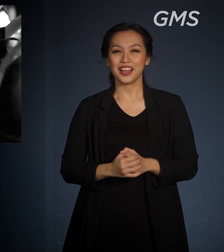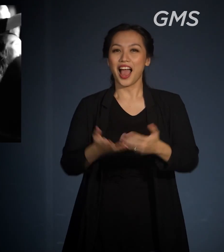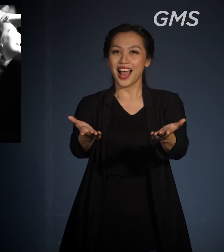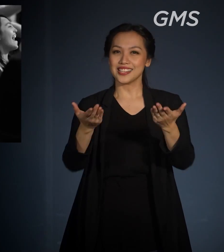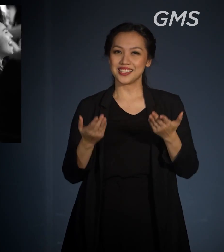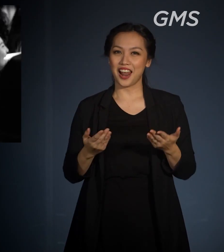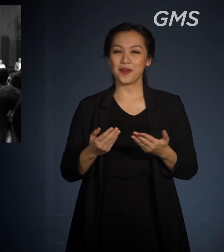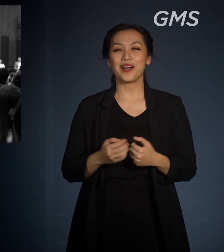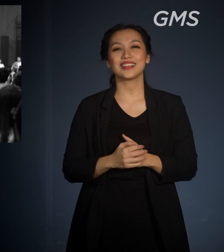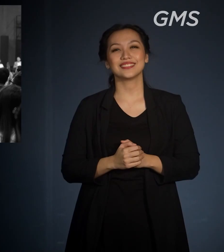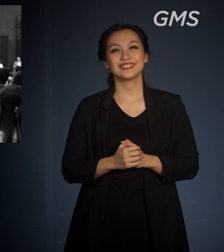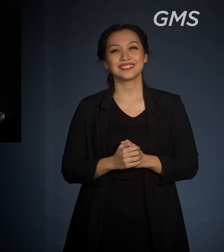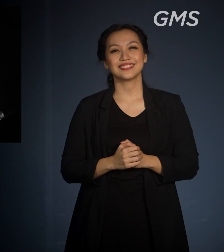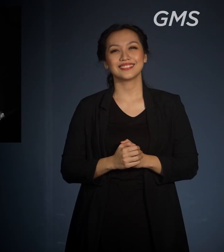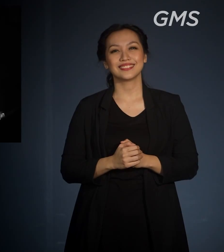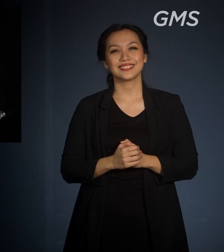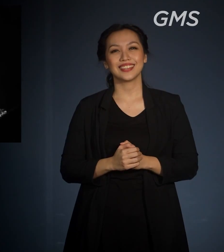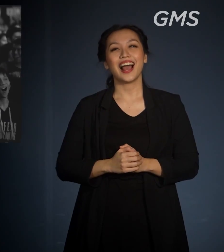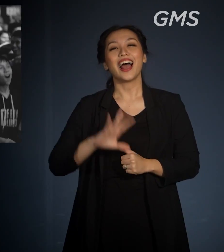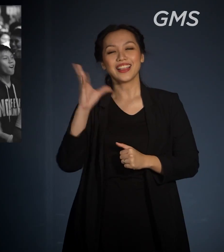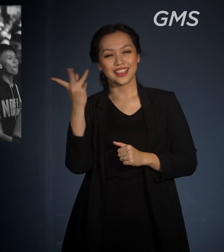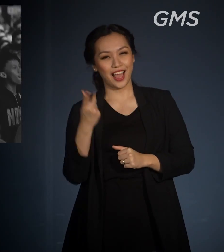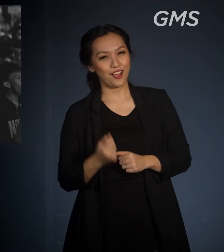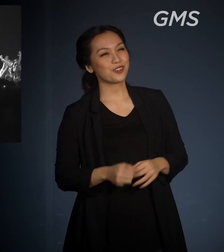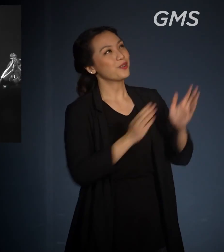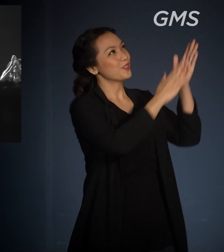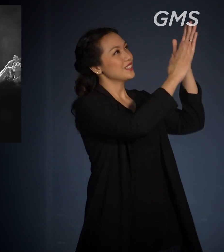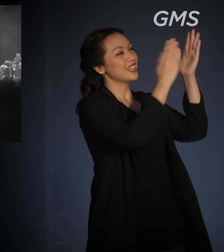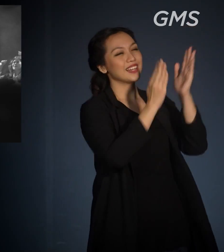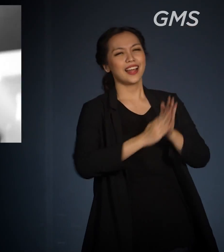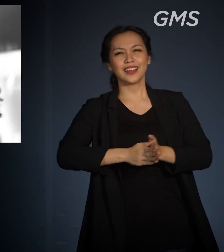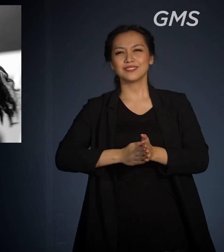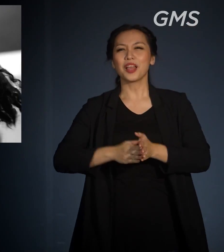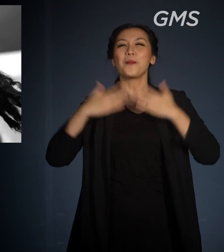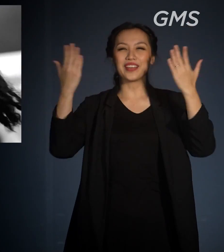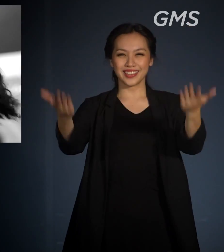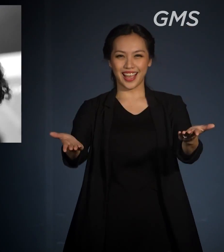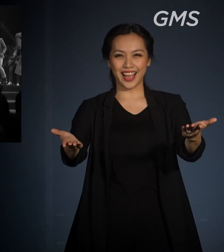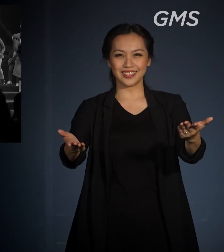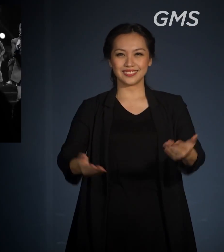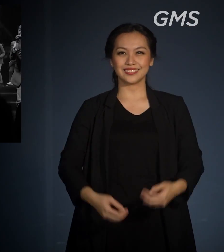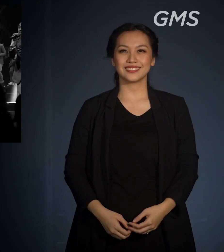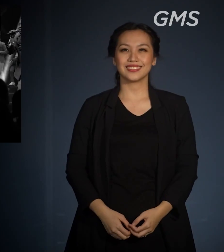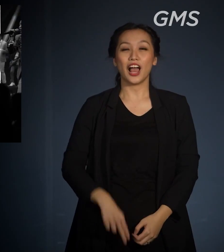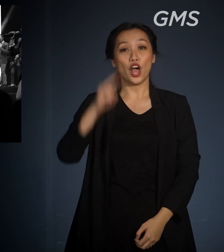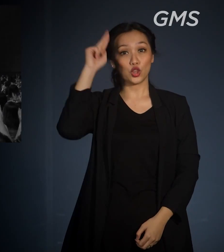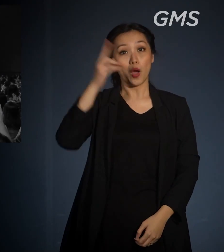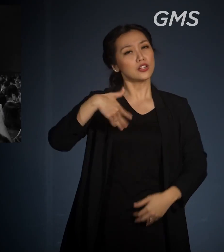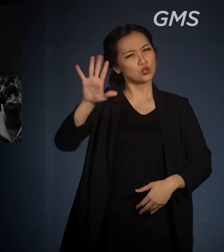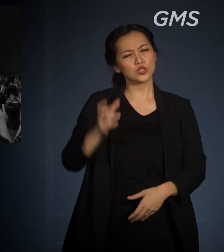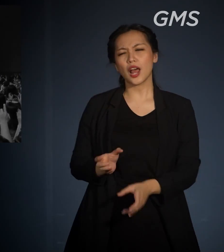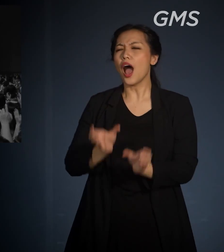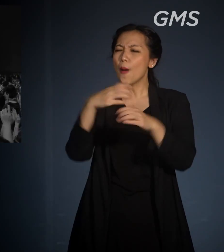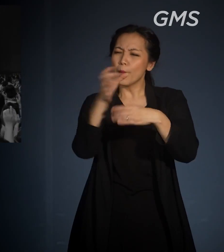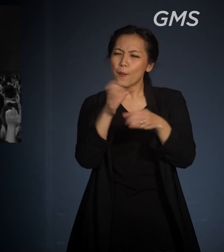Welcome to the Year of Praise and Provision. Mari kita mengizinkan Tuhan merajut rancangan yang